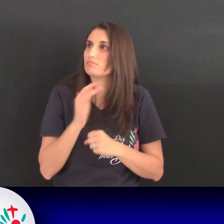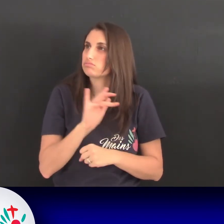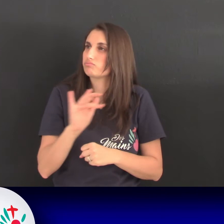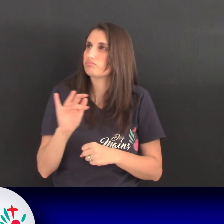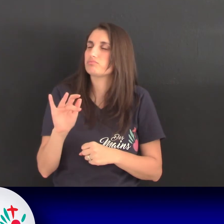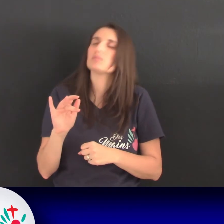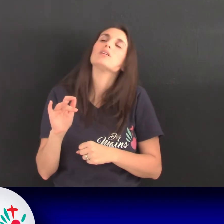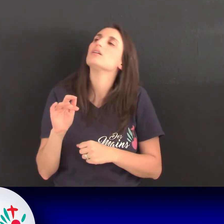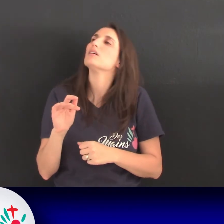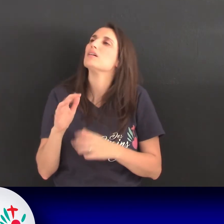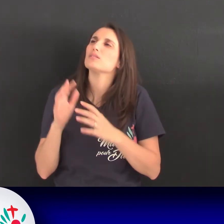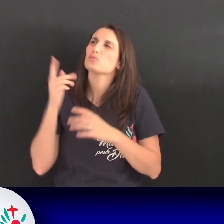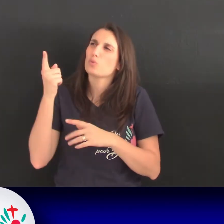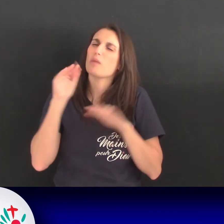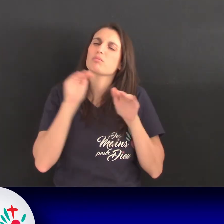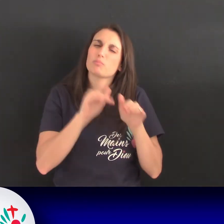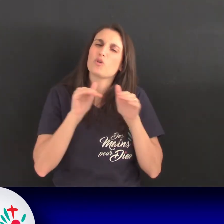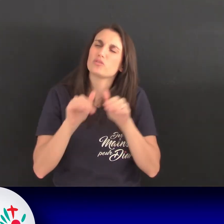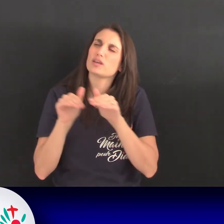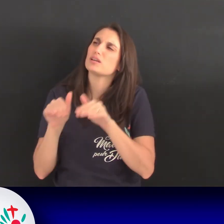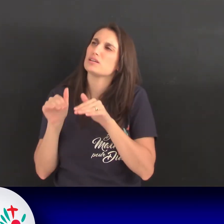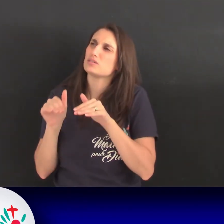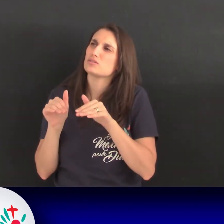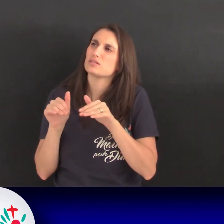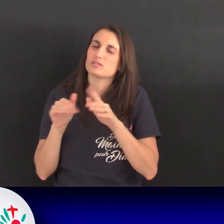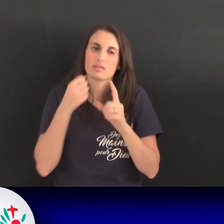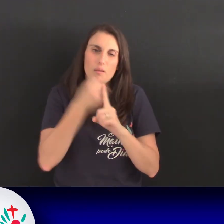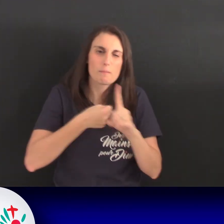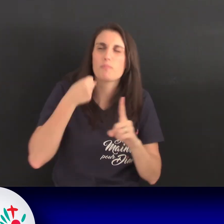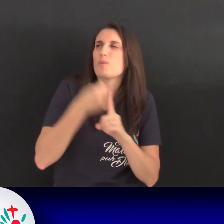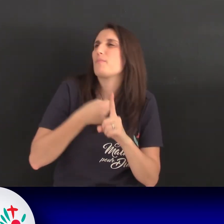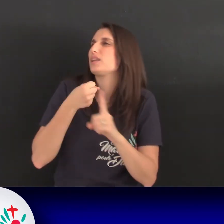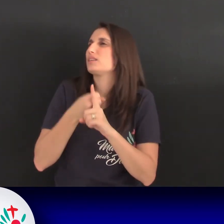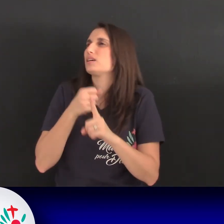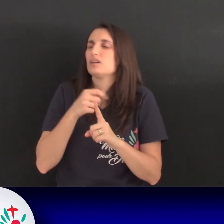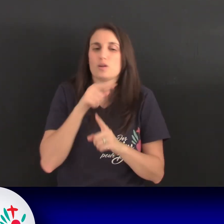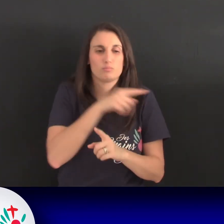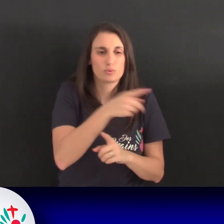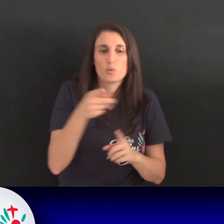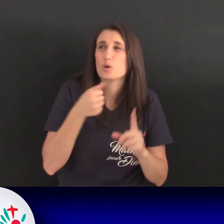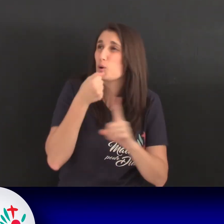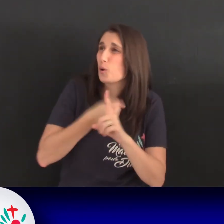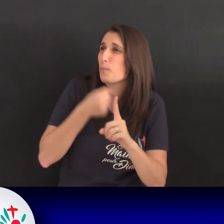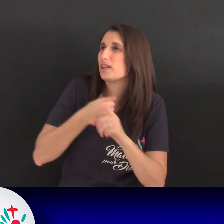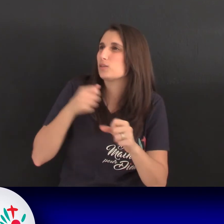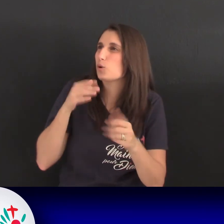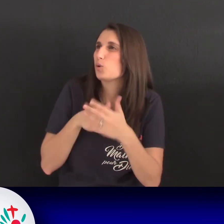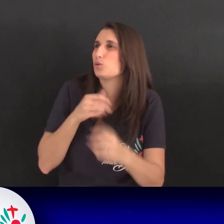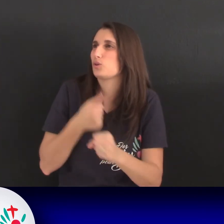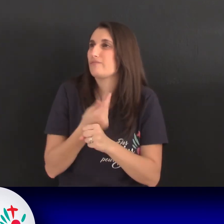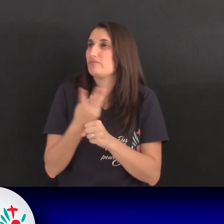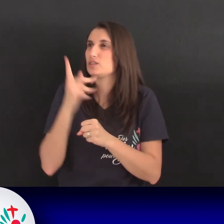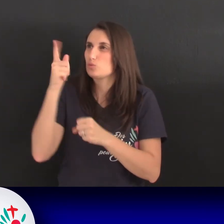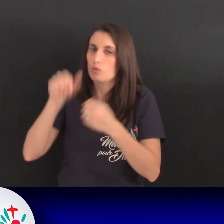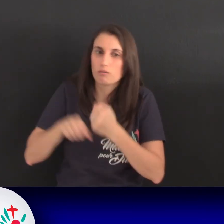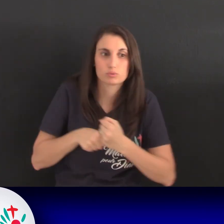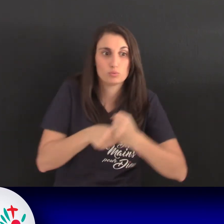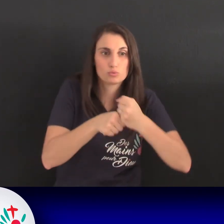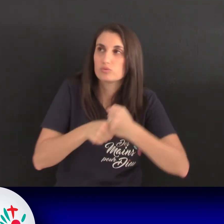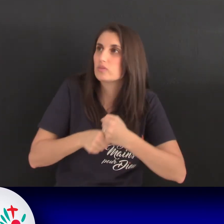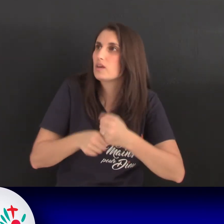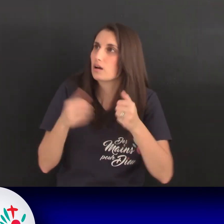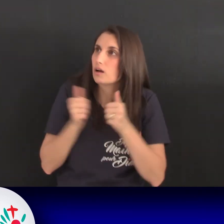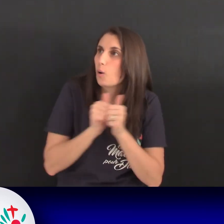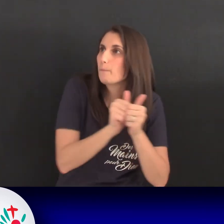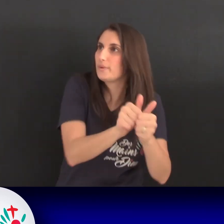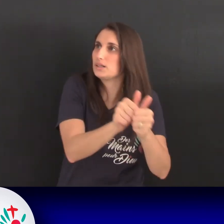Jésus. Tous ceux qui sont au front, Seigneur, agis, Seigneur. Saint-Esprit, soutiens-les, sois avec